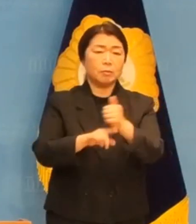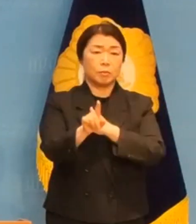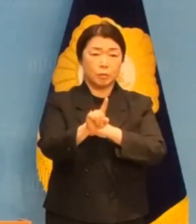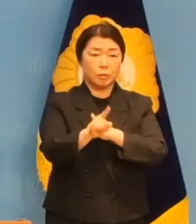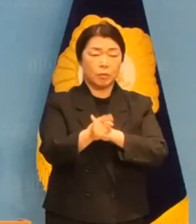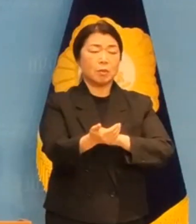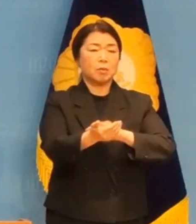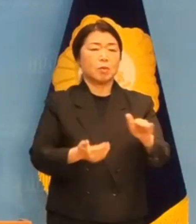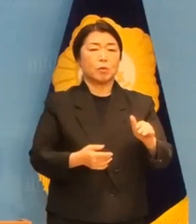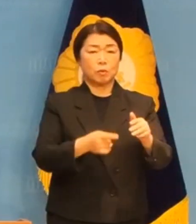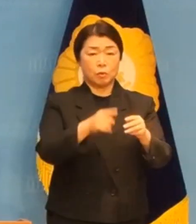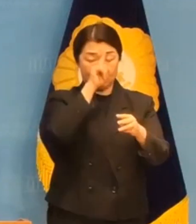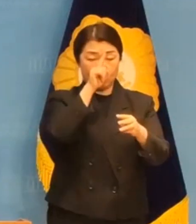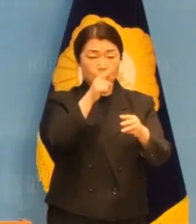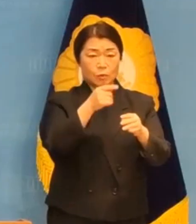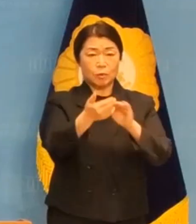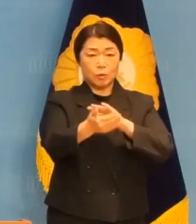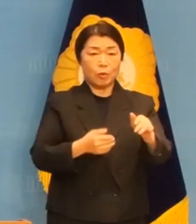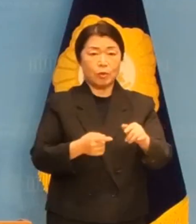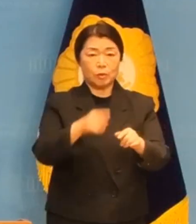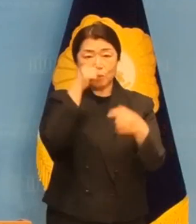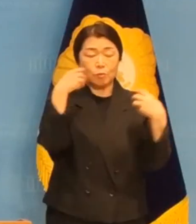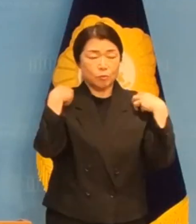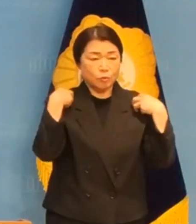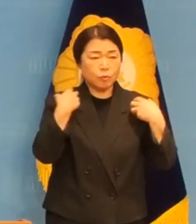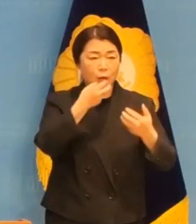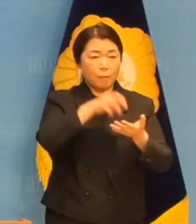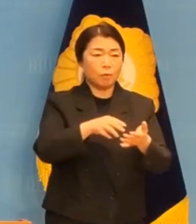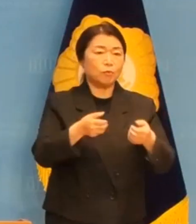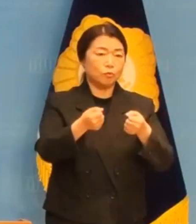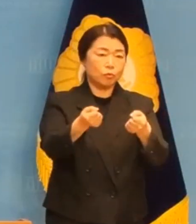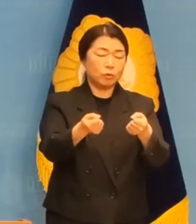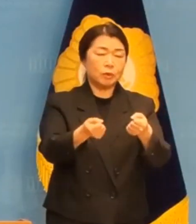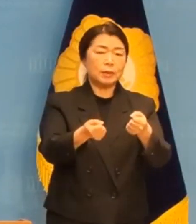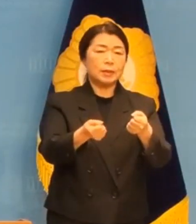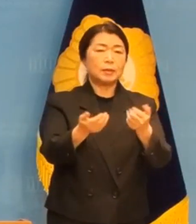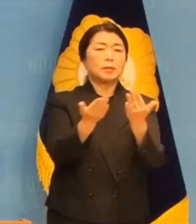정부 인사를 겨냥한 압박으로 읽히기에 충분합니다.